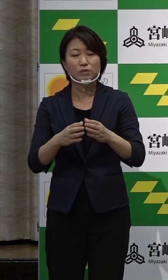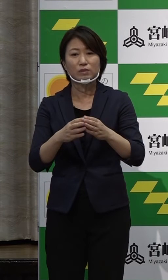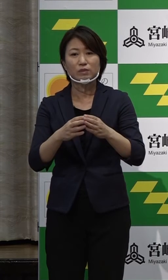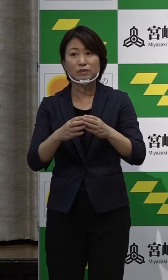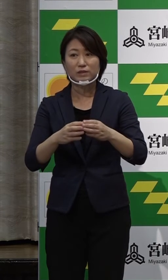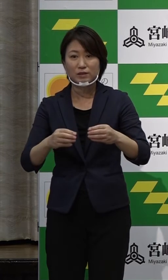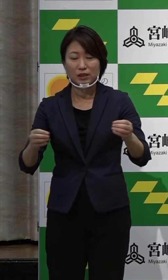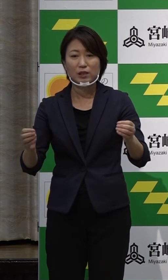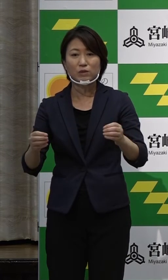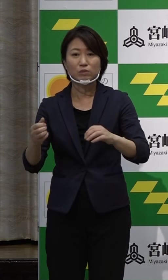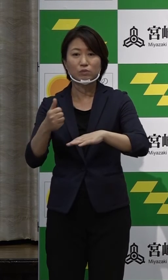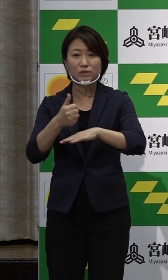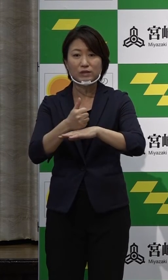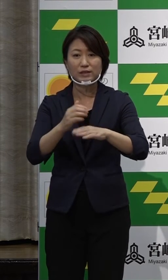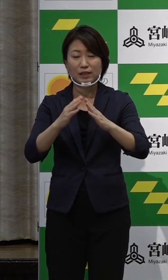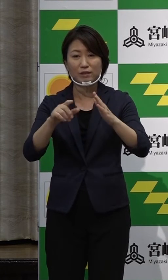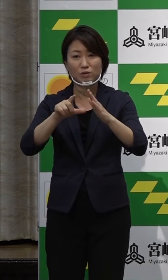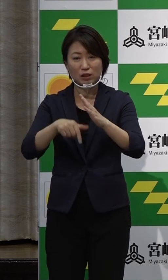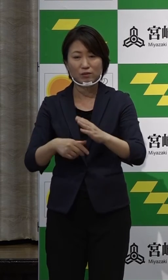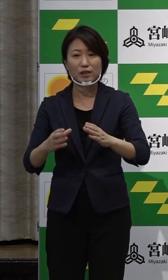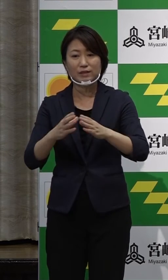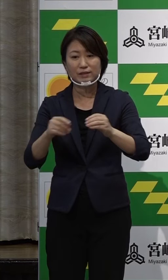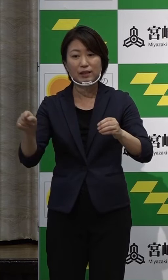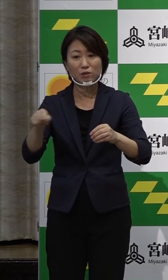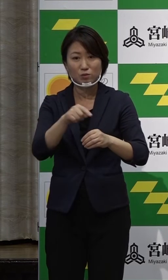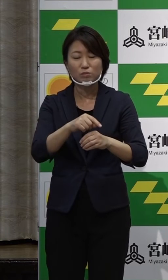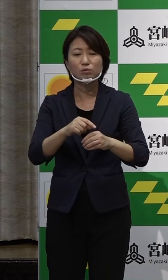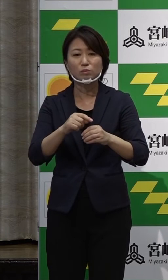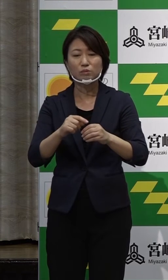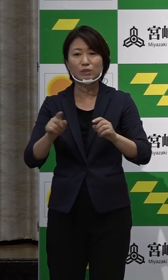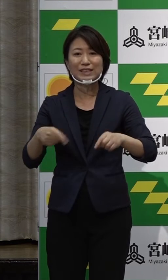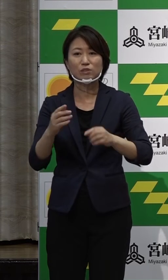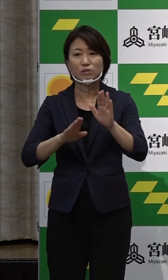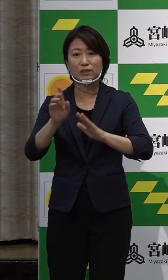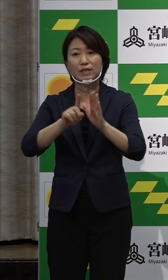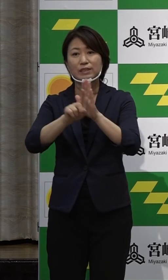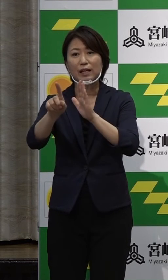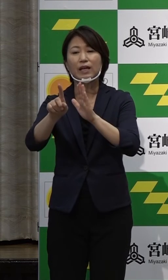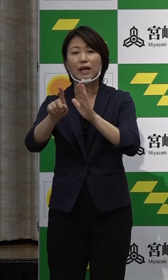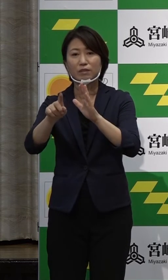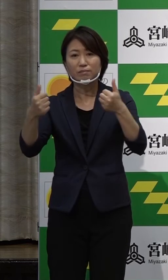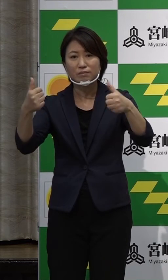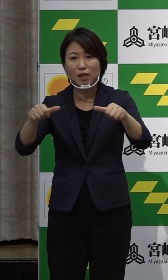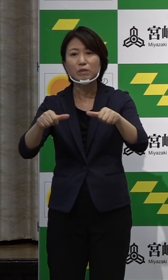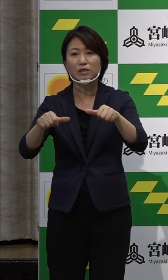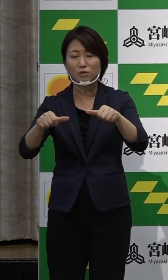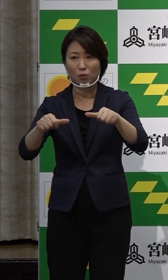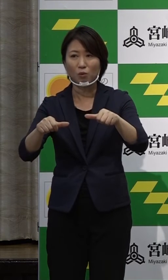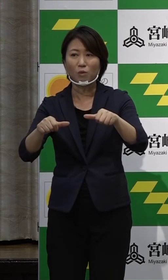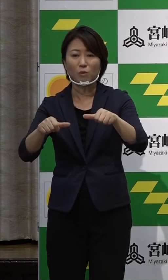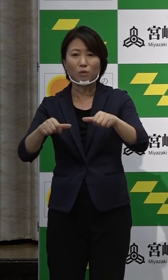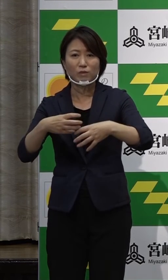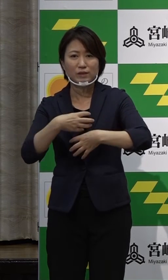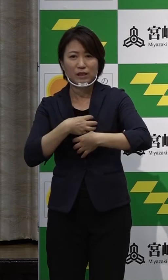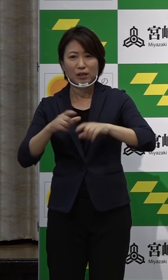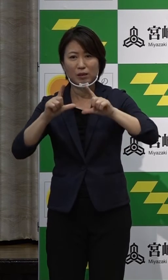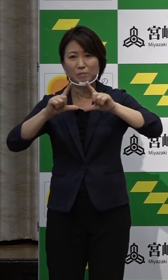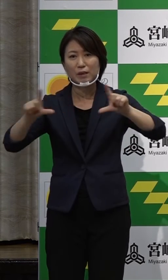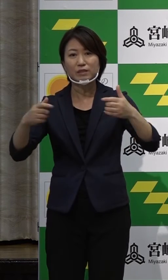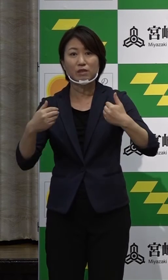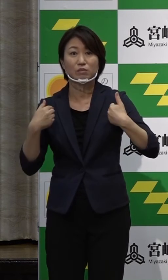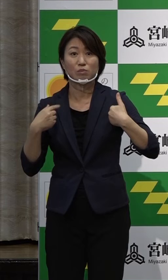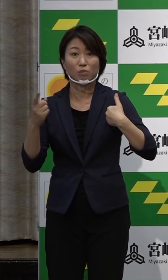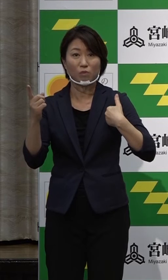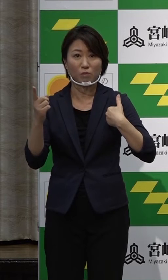な緊急事態宣言もしくはそれに類するような警戒メッセージを発するべきではない